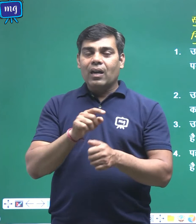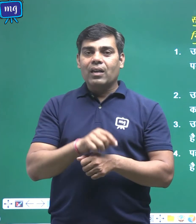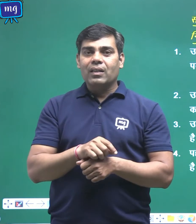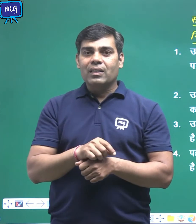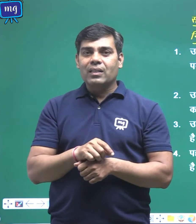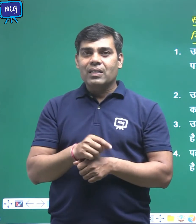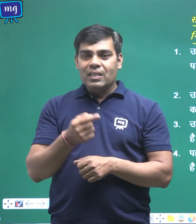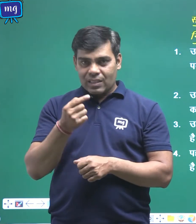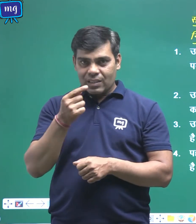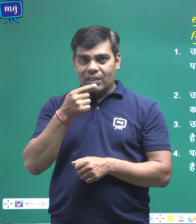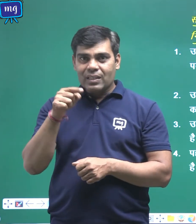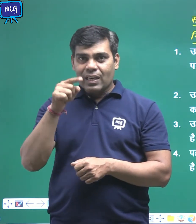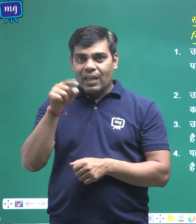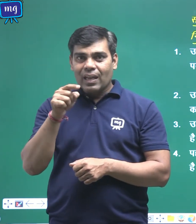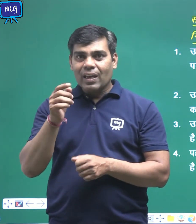निशान लगाएं।